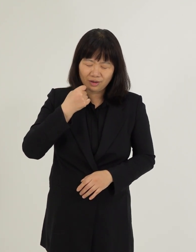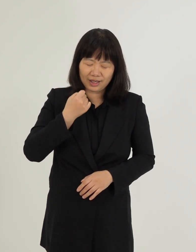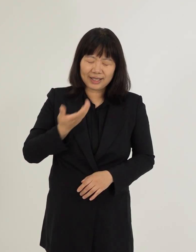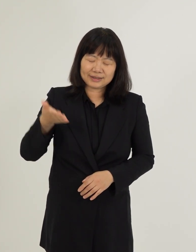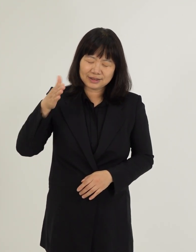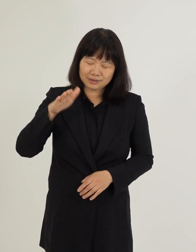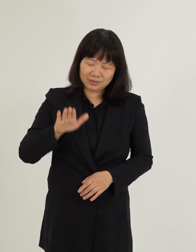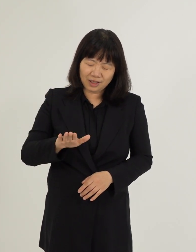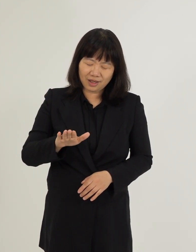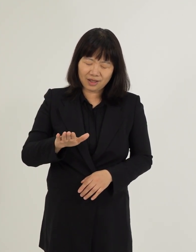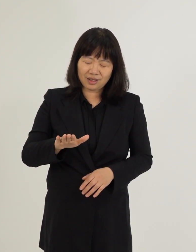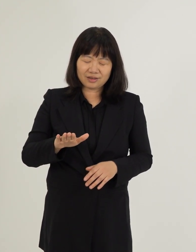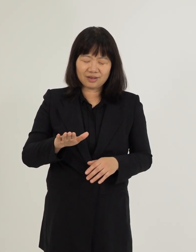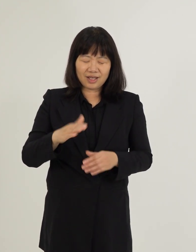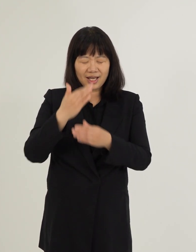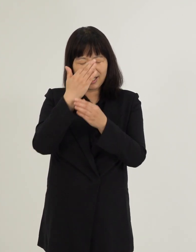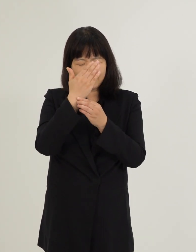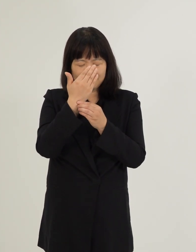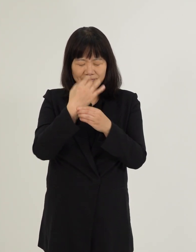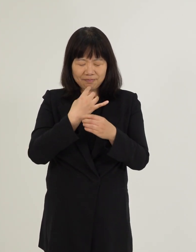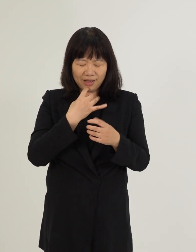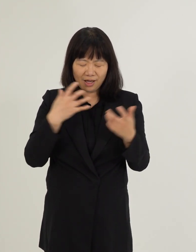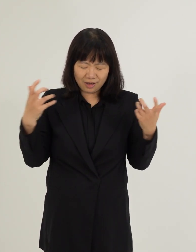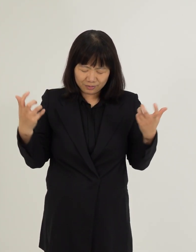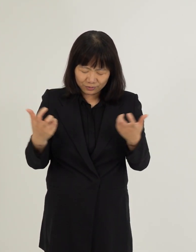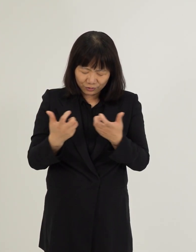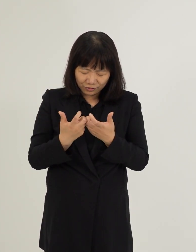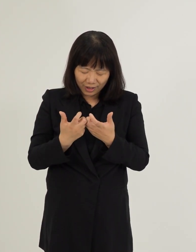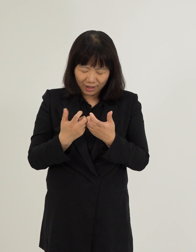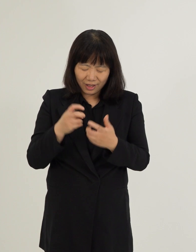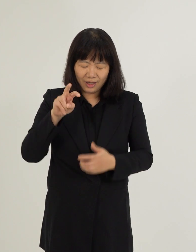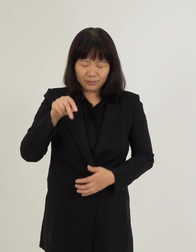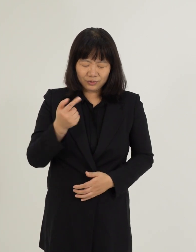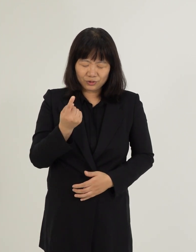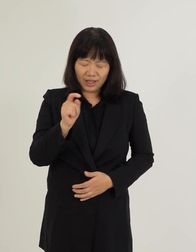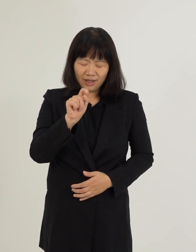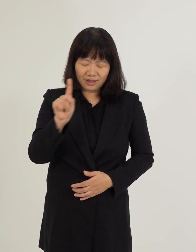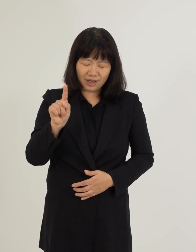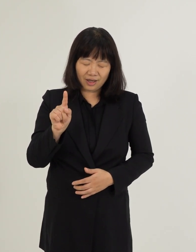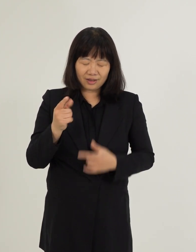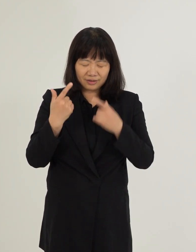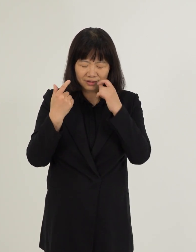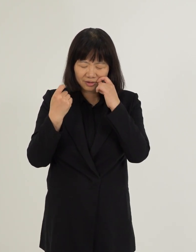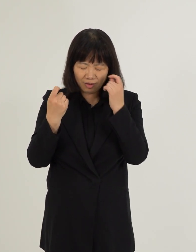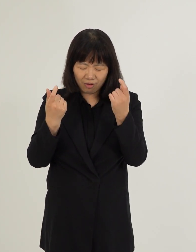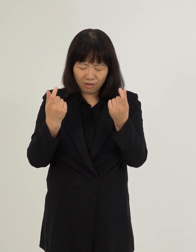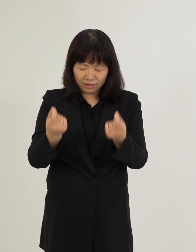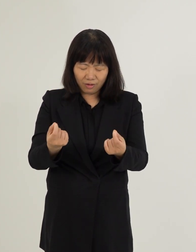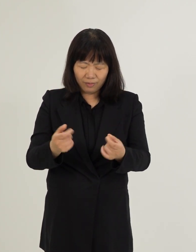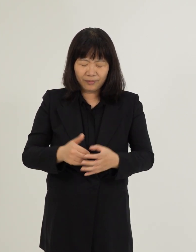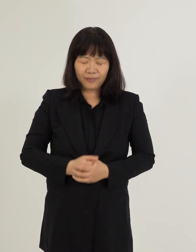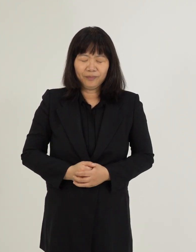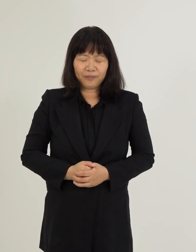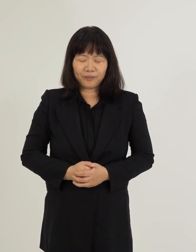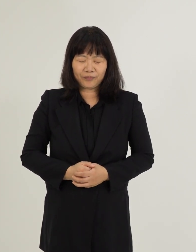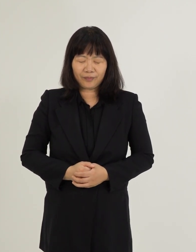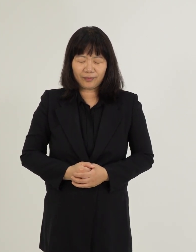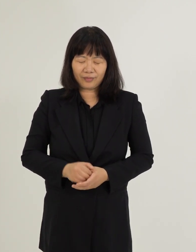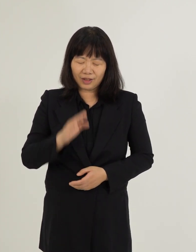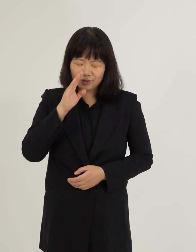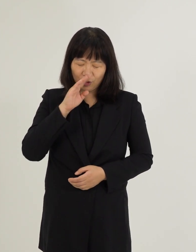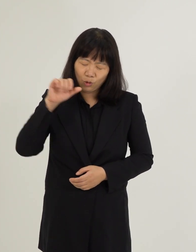우리는 입만 무성했던 무화과처럼 열매 없는 저주 아래 놓였던 무화과 나무는